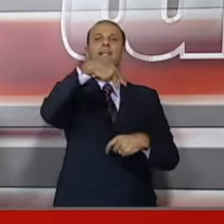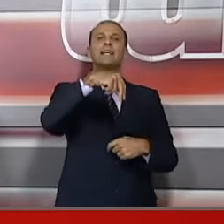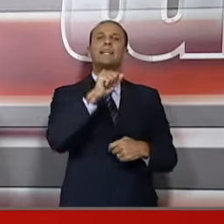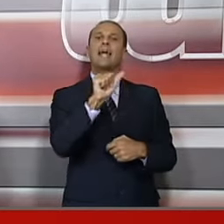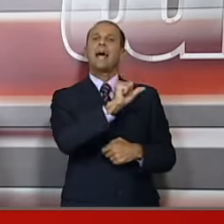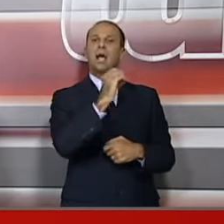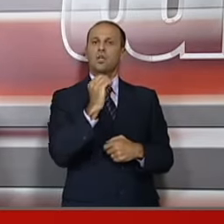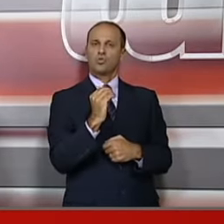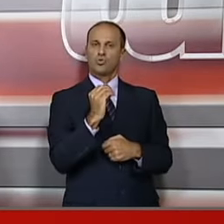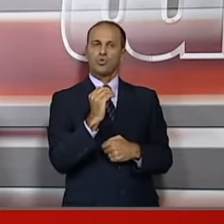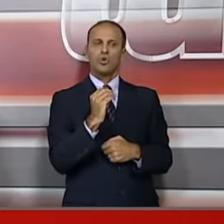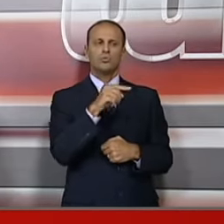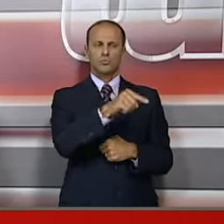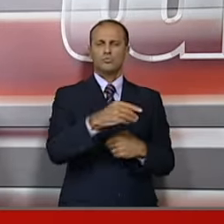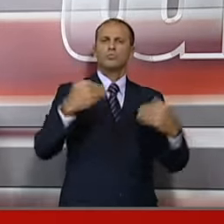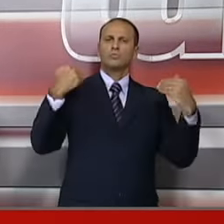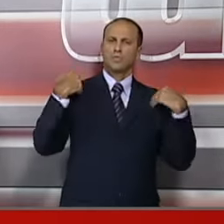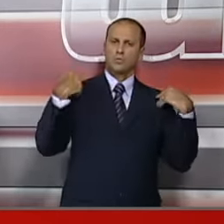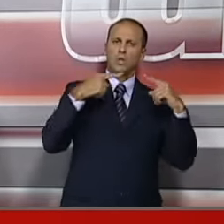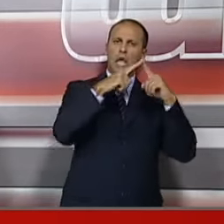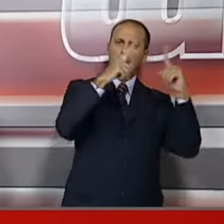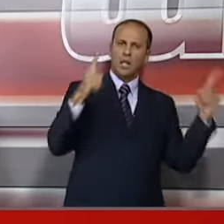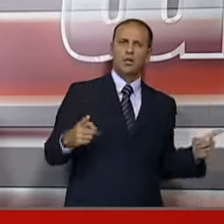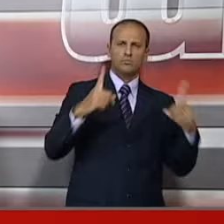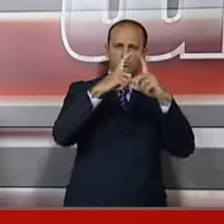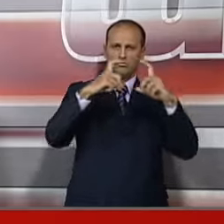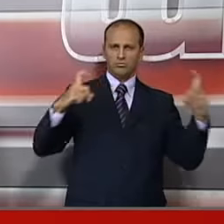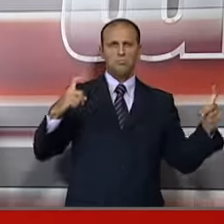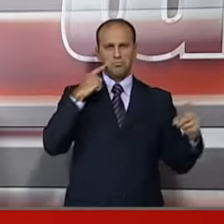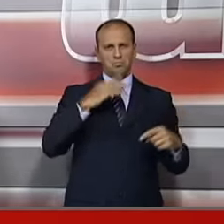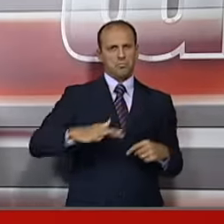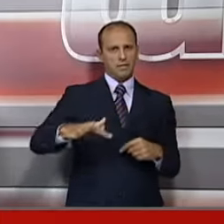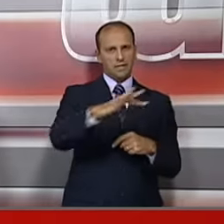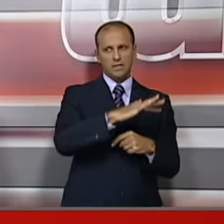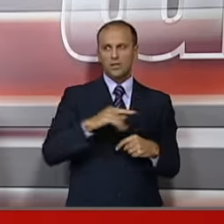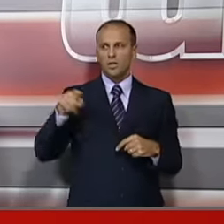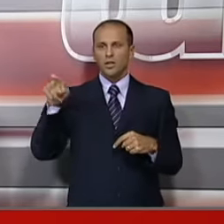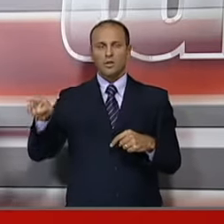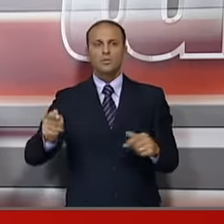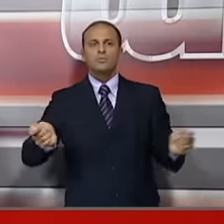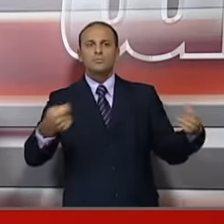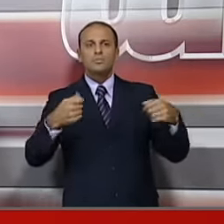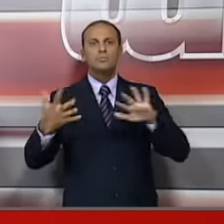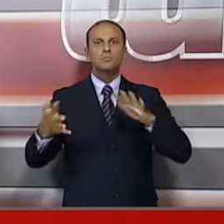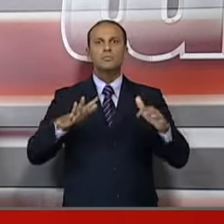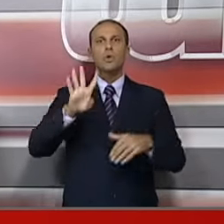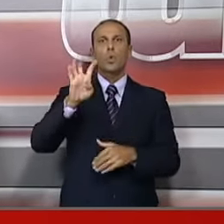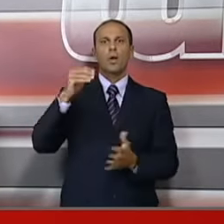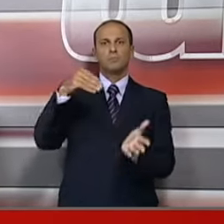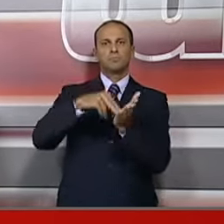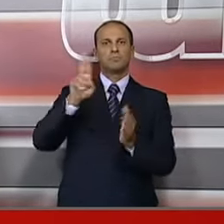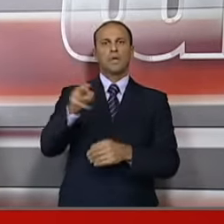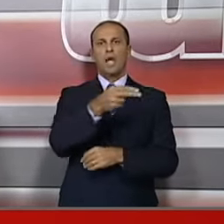2012 aveva sottratto quasi €40.000 al titolare di una impresa di